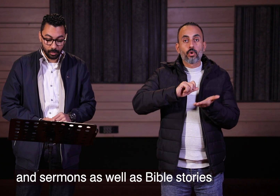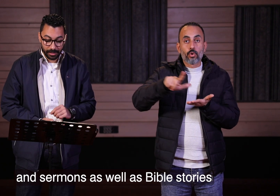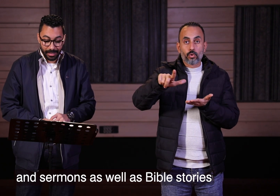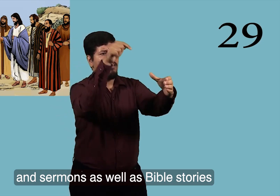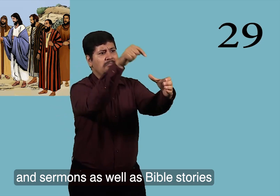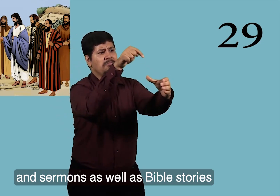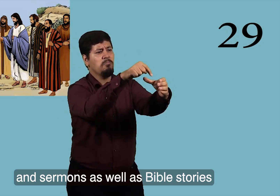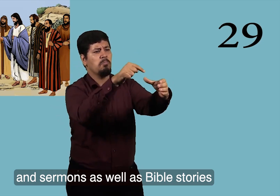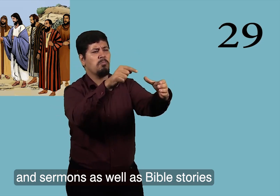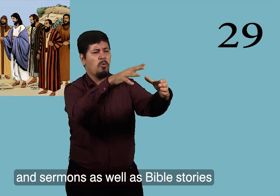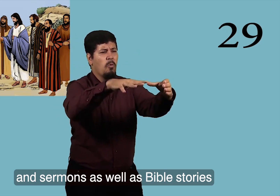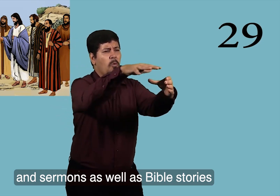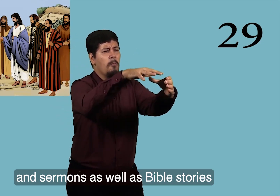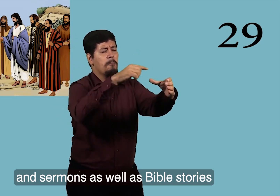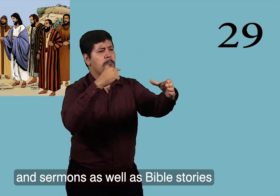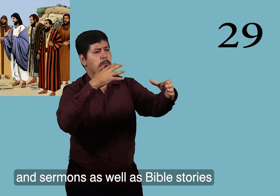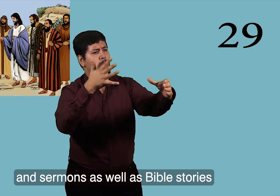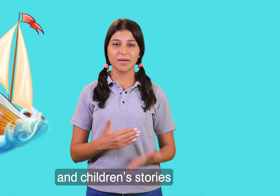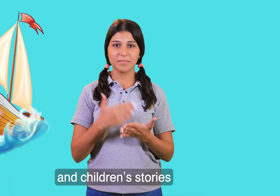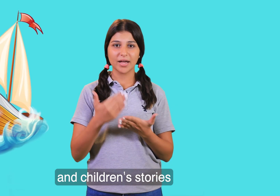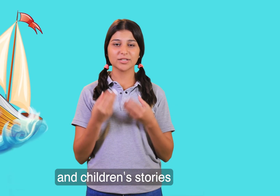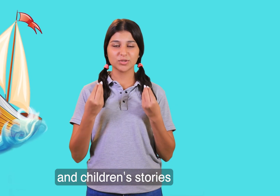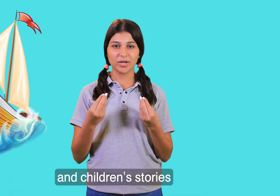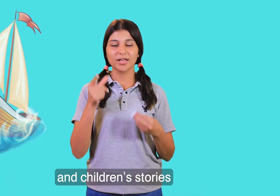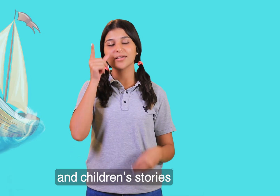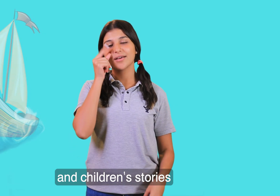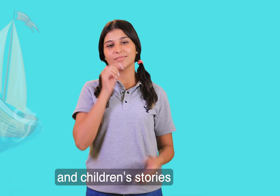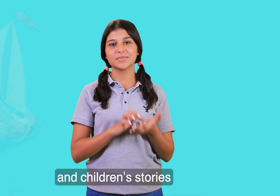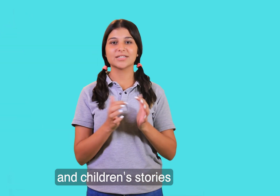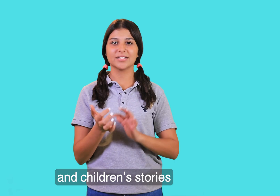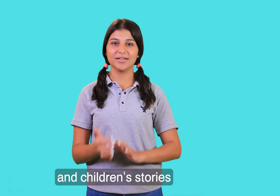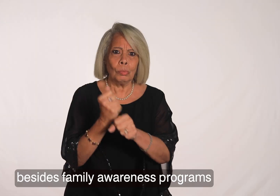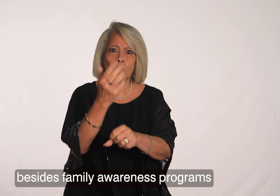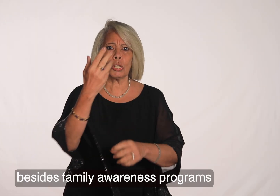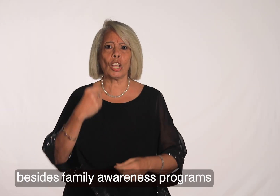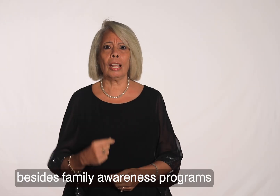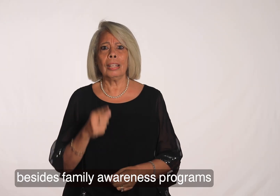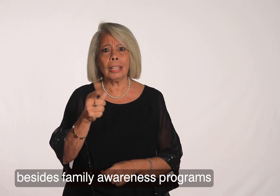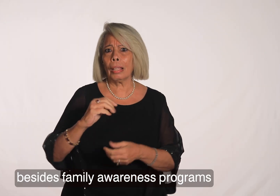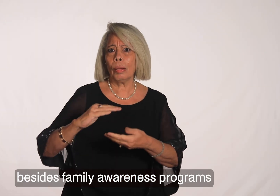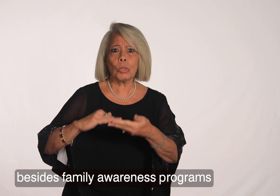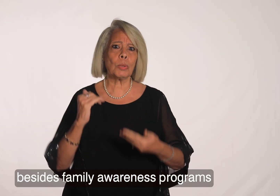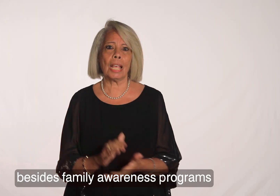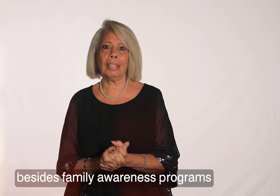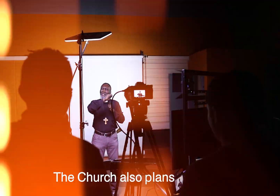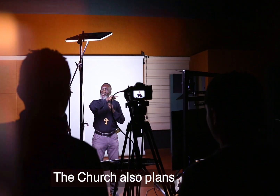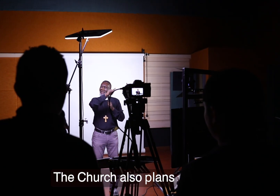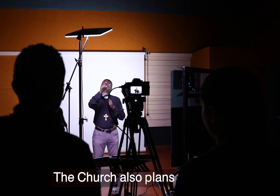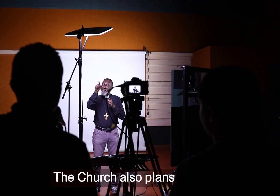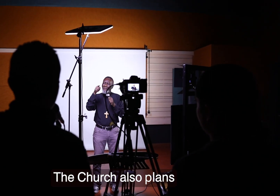وأيضا قصص الكتاب المقدس وكذلك قصص للأطفال وبرامج توعية أسرية كما تقطت